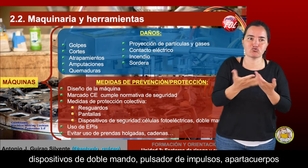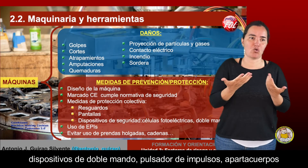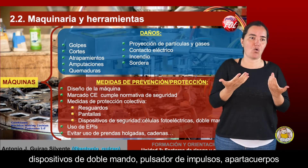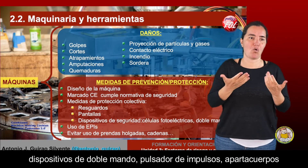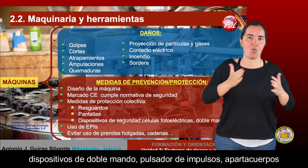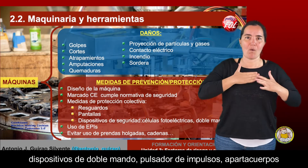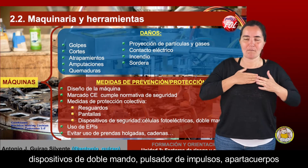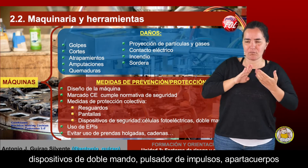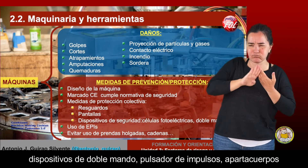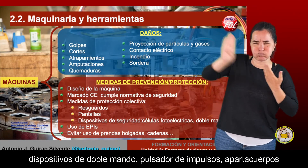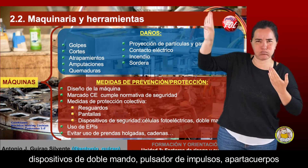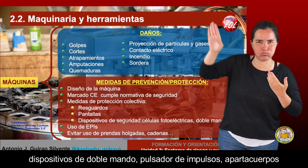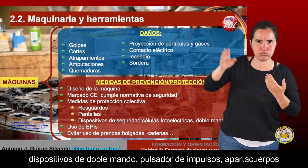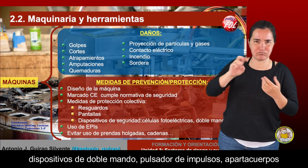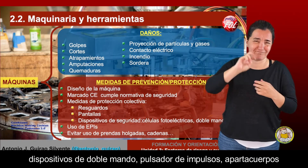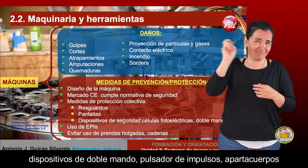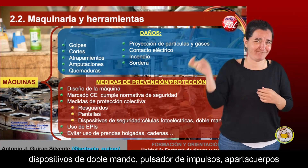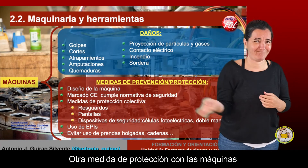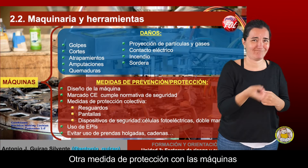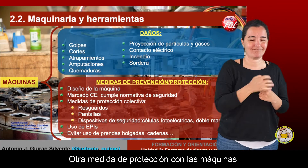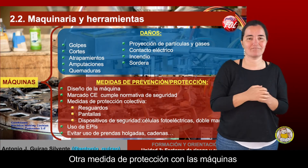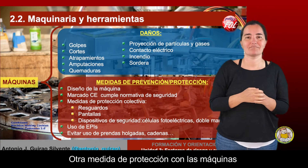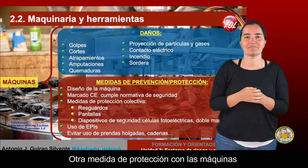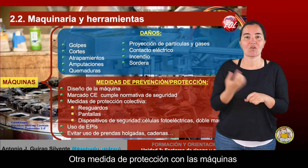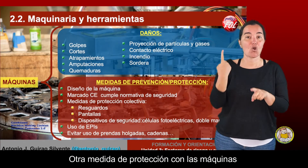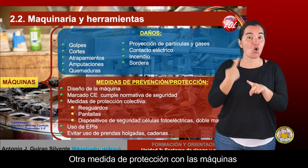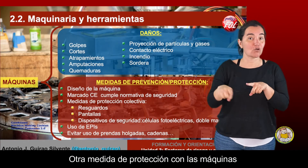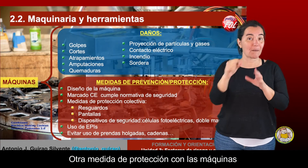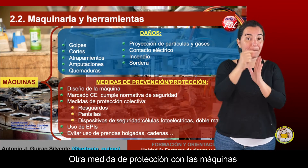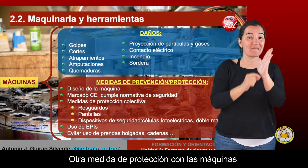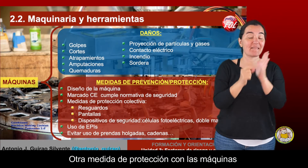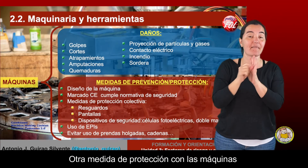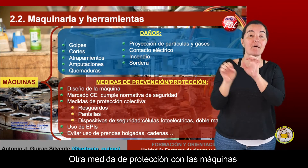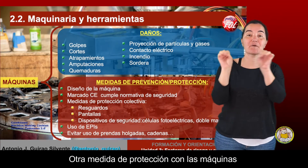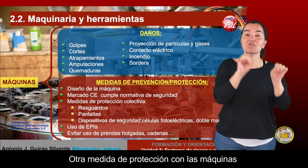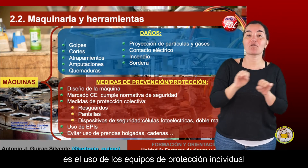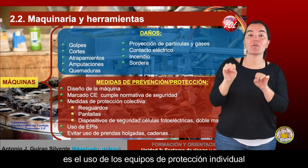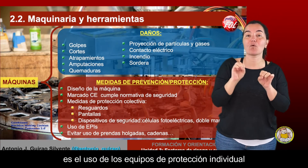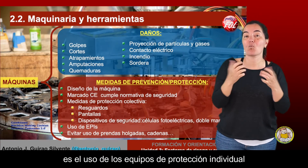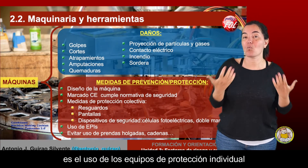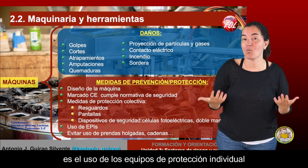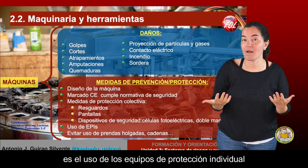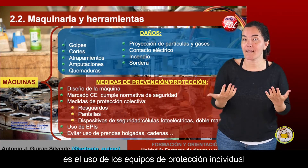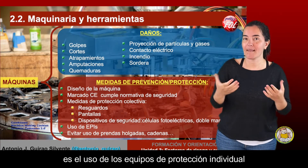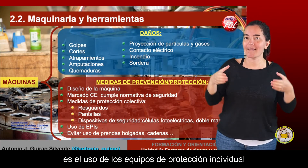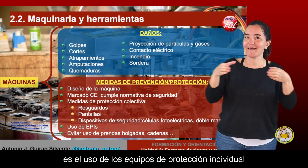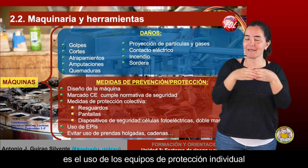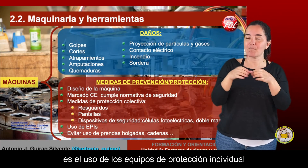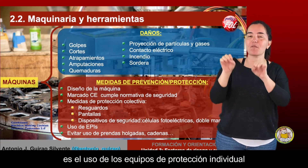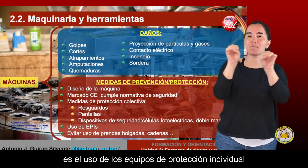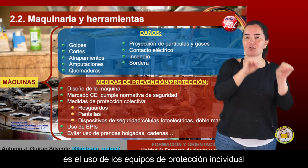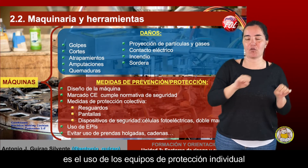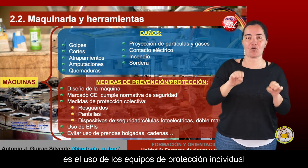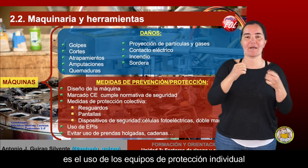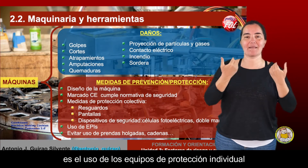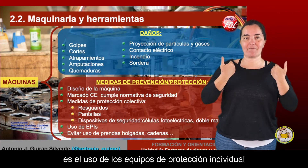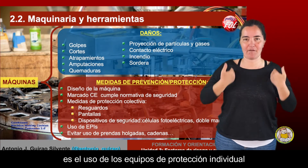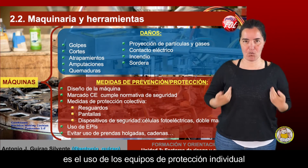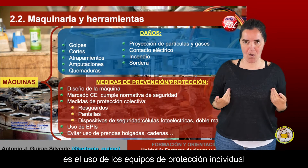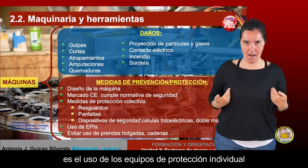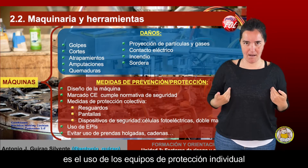impulsos, apartacuerpos, etc. Otra medida de protección con las máquinas es el uso de los equipos de